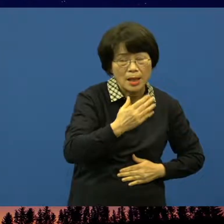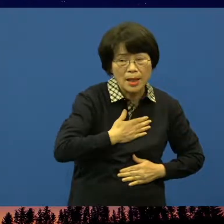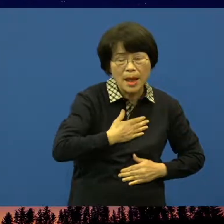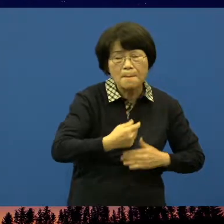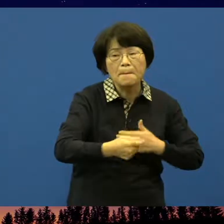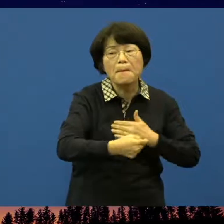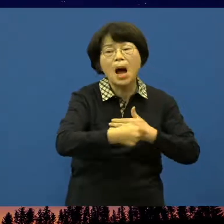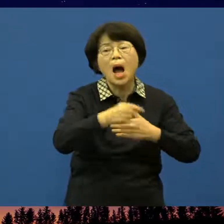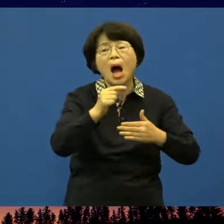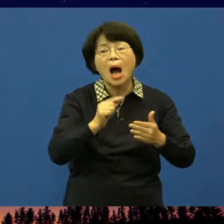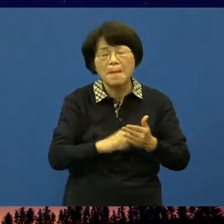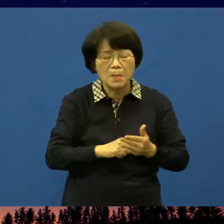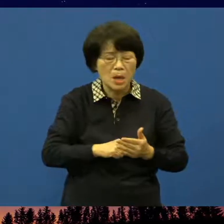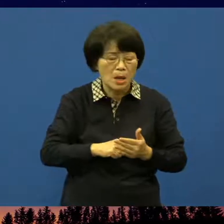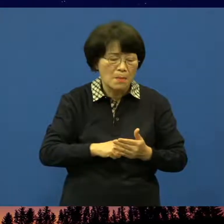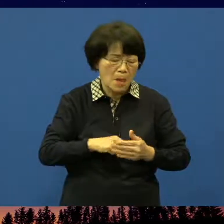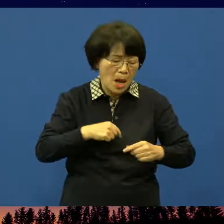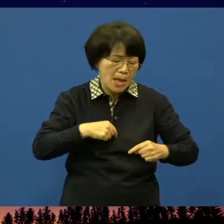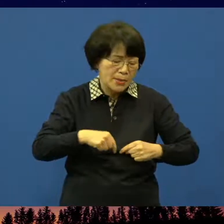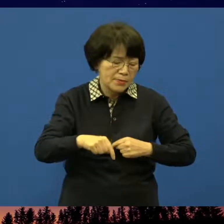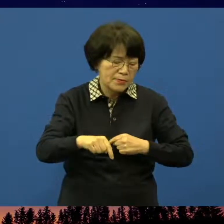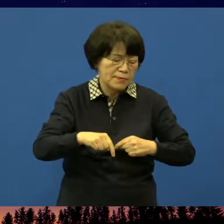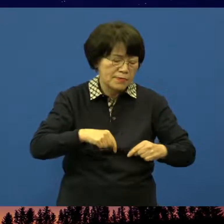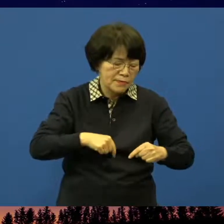내 마음을 막 완전히 그냥